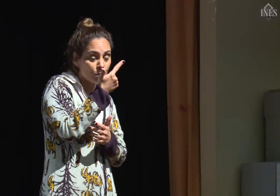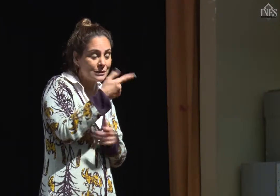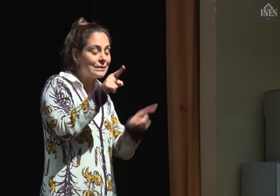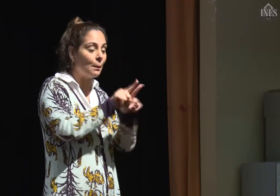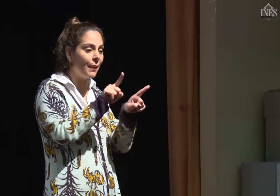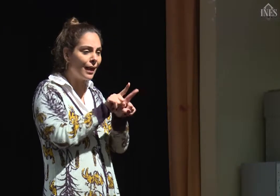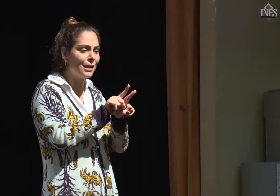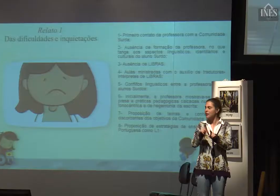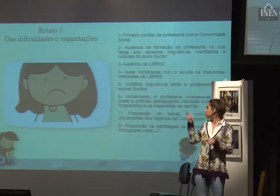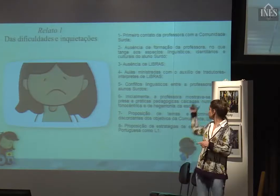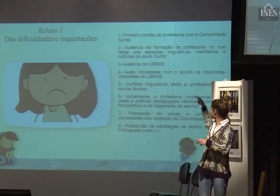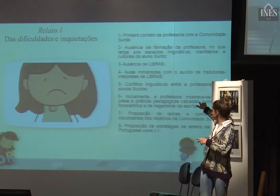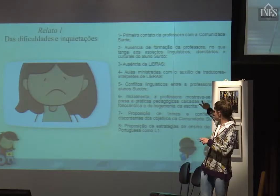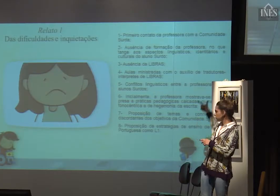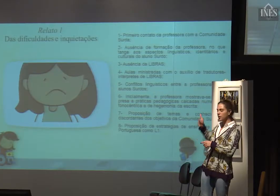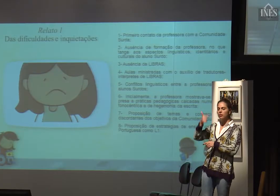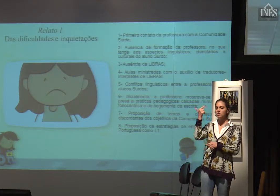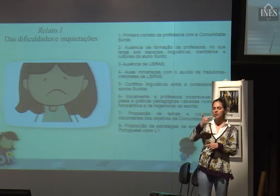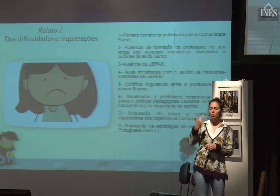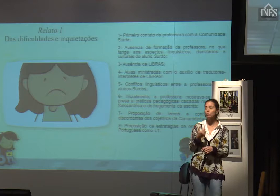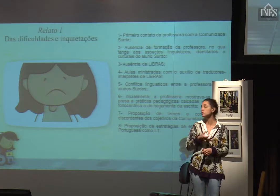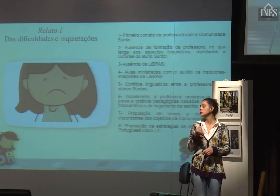E em segundo ponto,